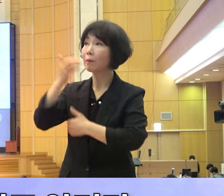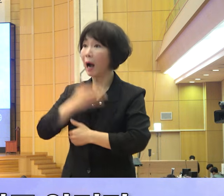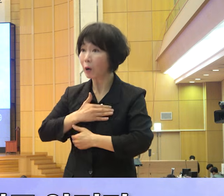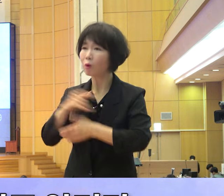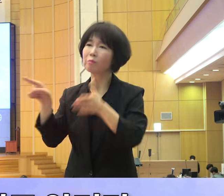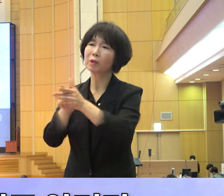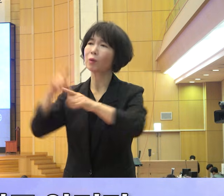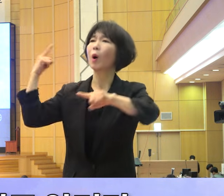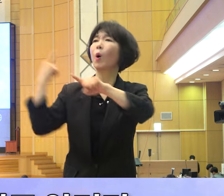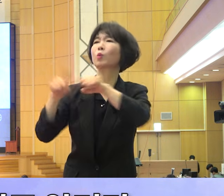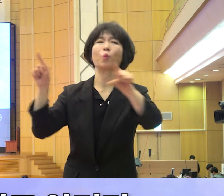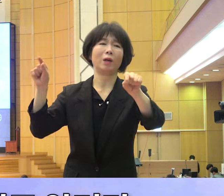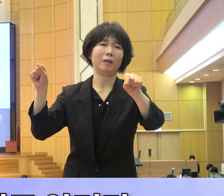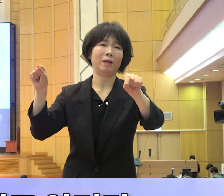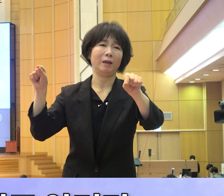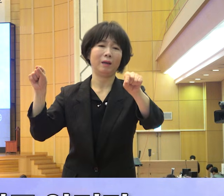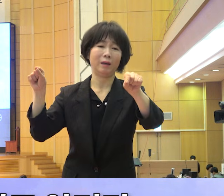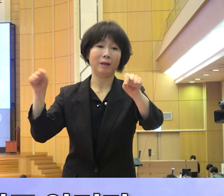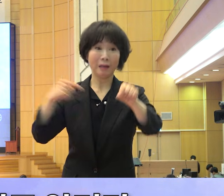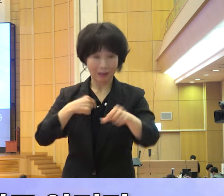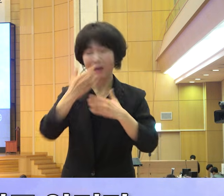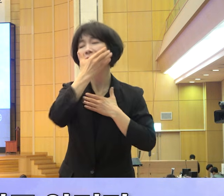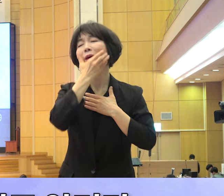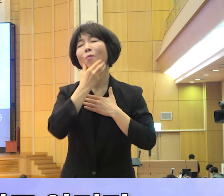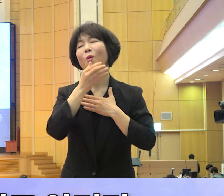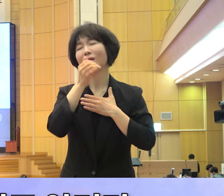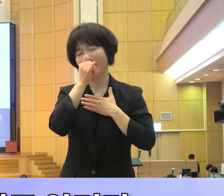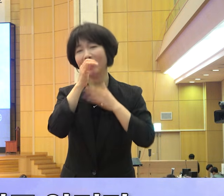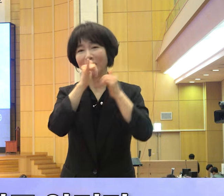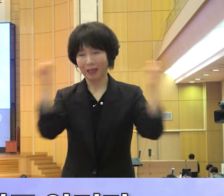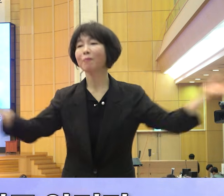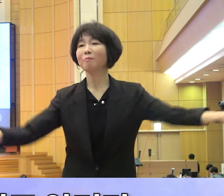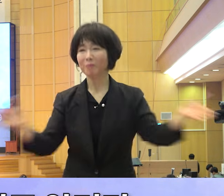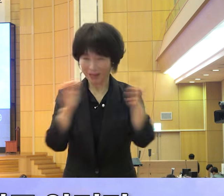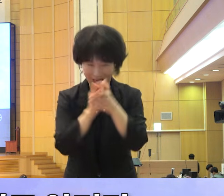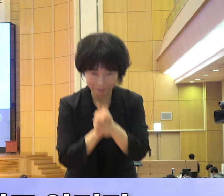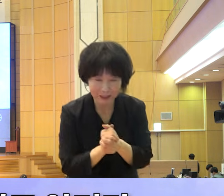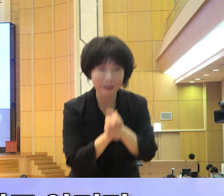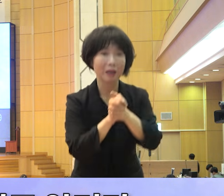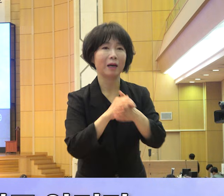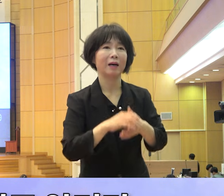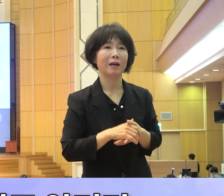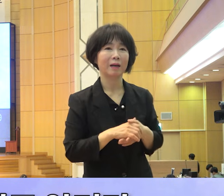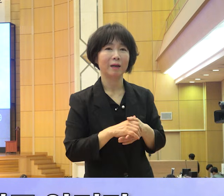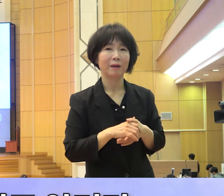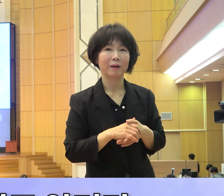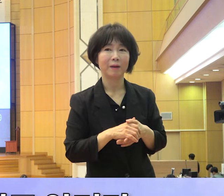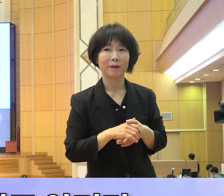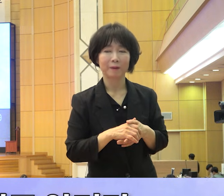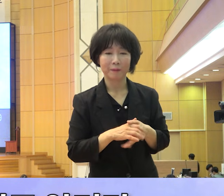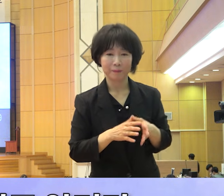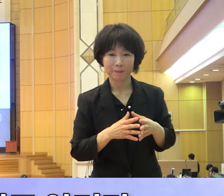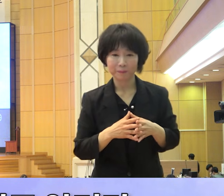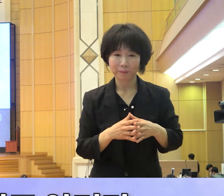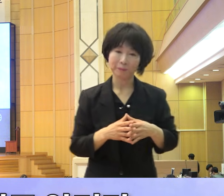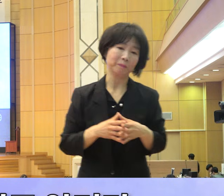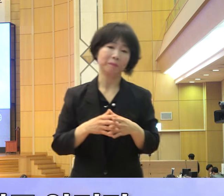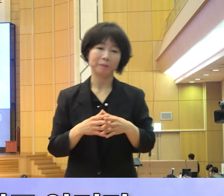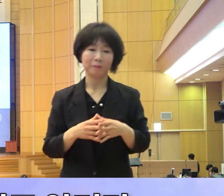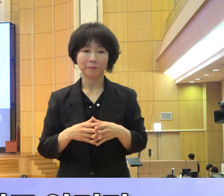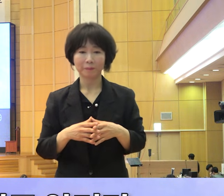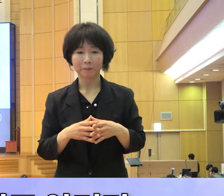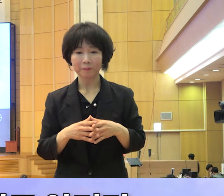믿는 것이고, 그런 사람이 복 있는 사람이에요. 할렐루야. 이제 뭐